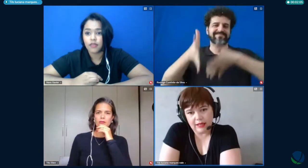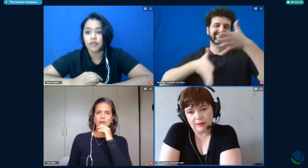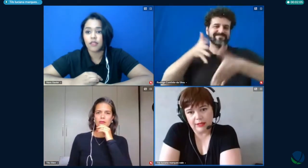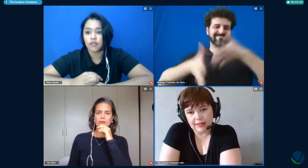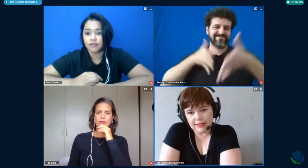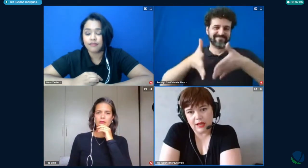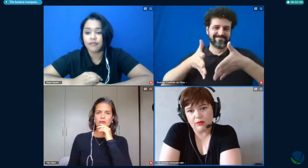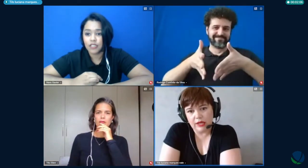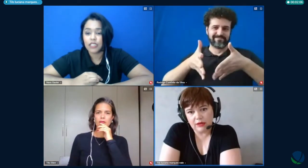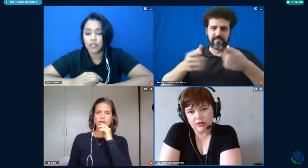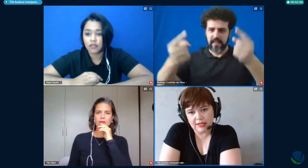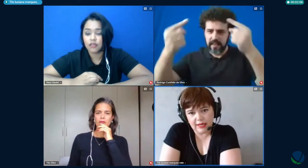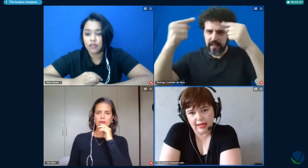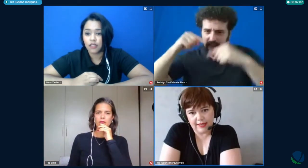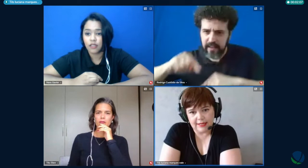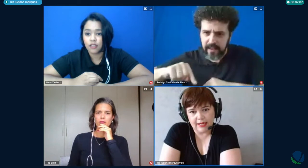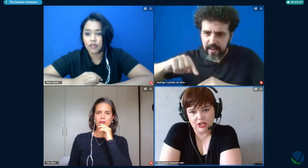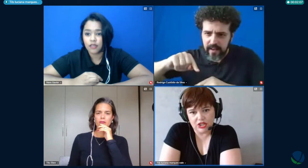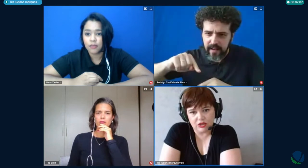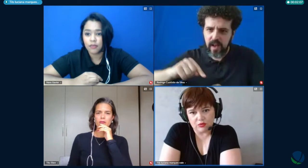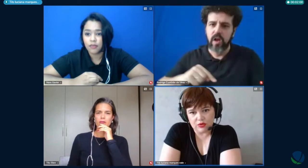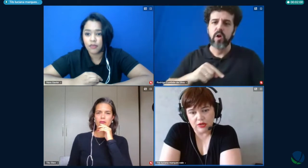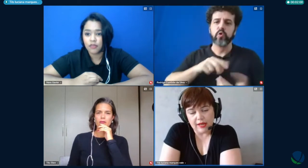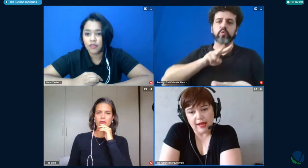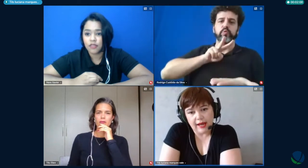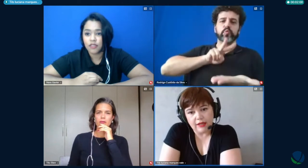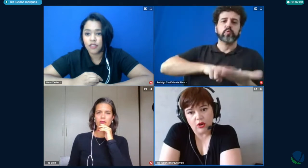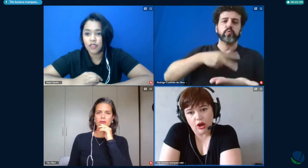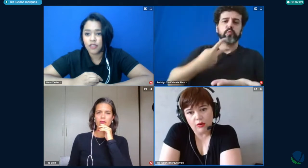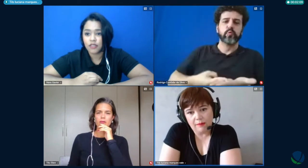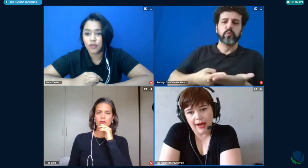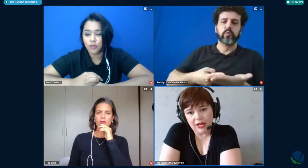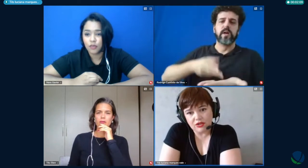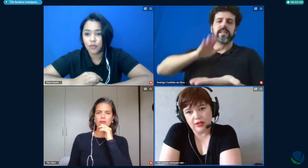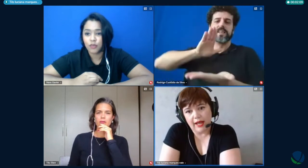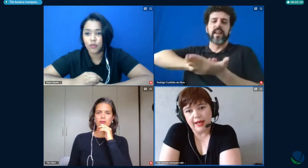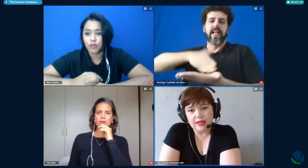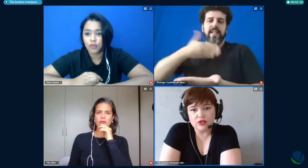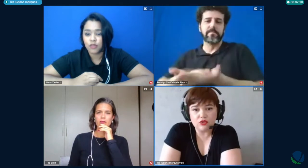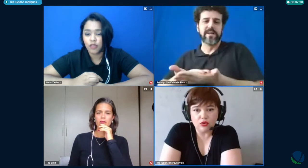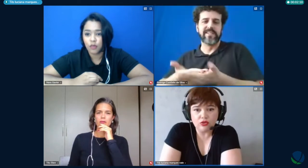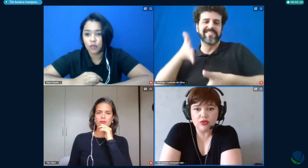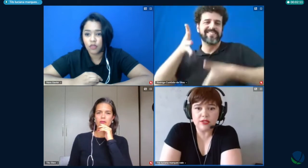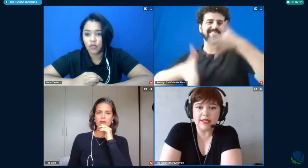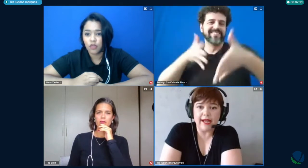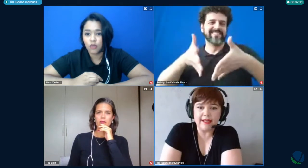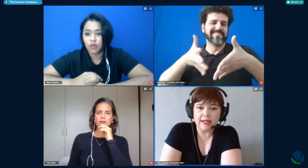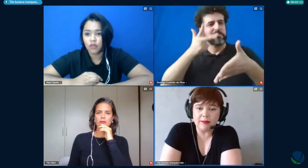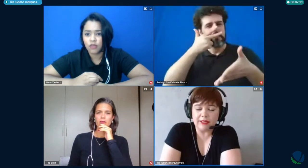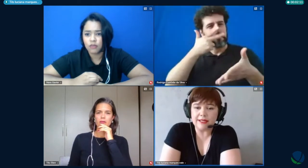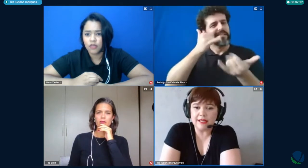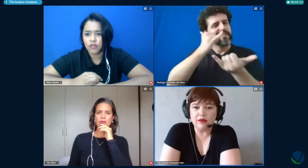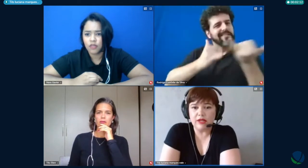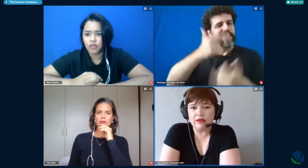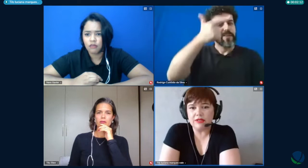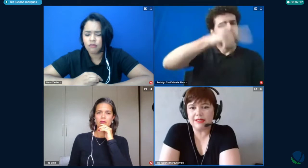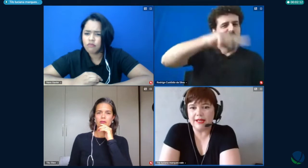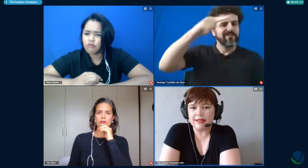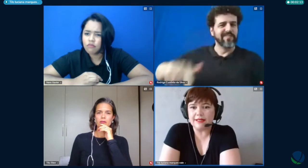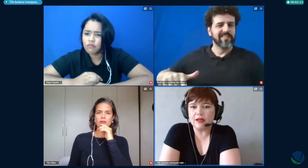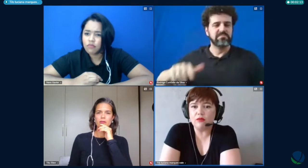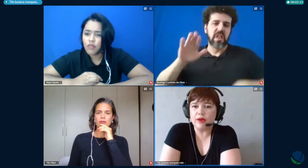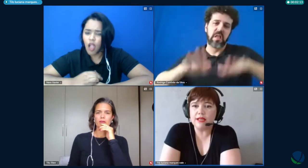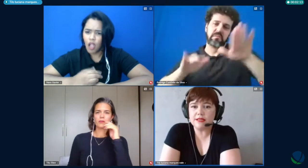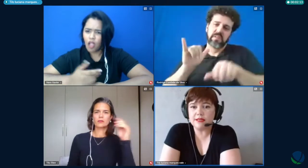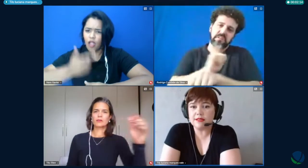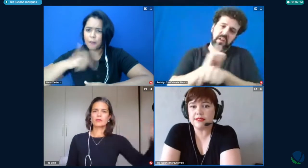da interpretação em língua de sinais, ETIOS. Aí logo abaixo está estudos da interpretação em língua de